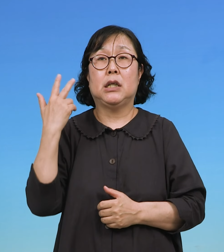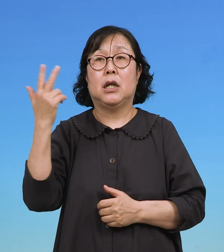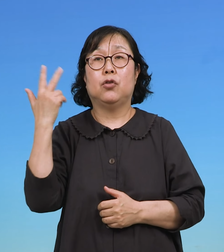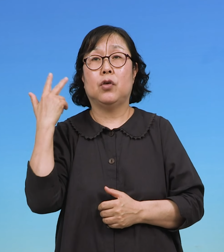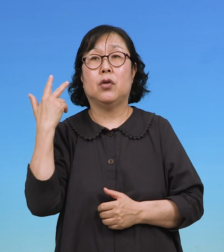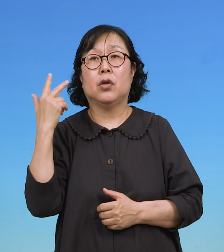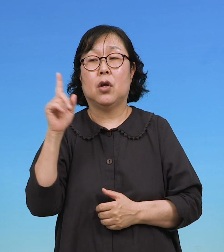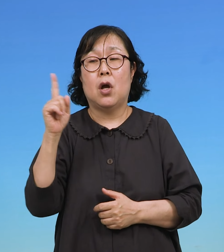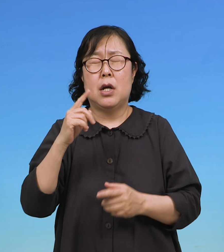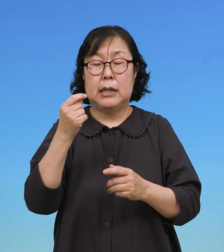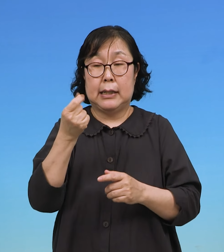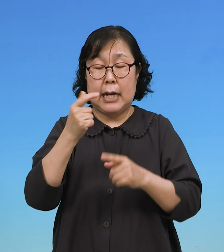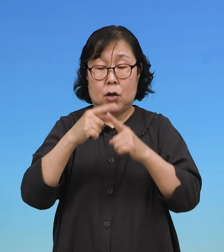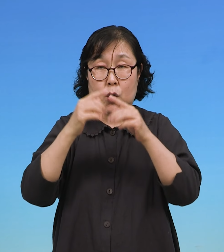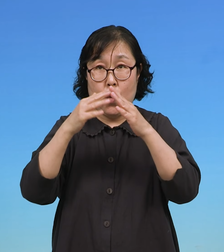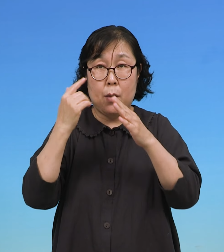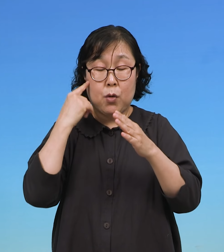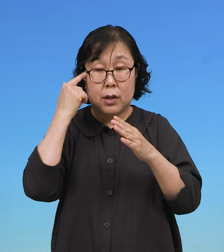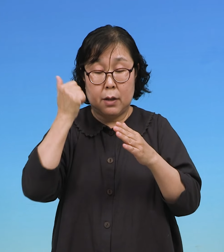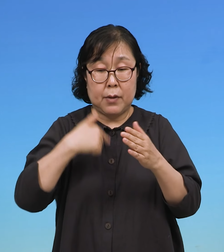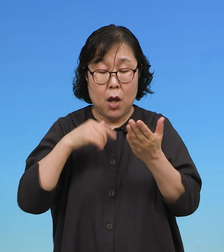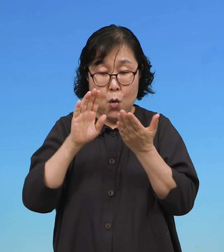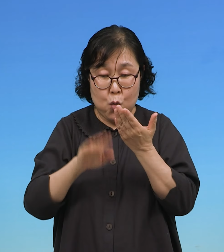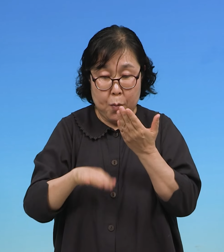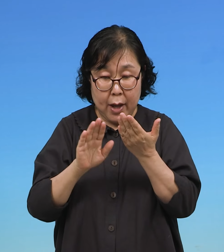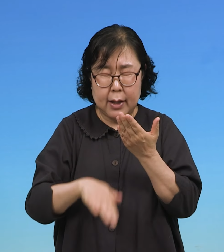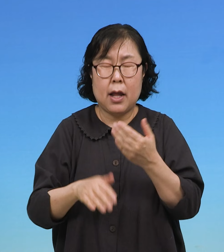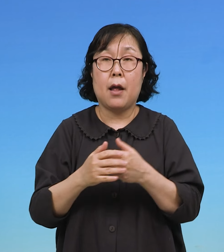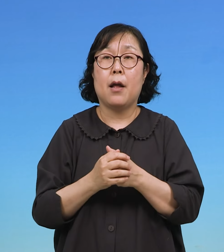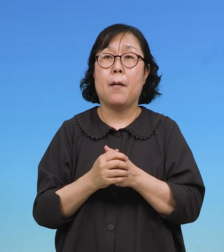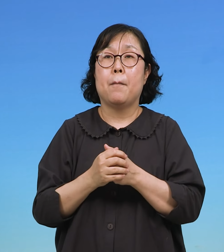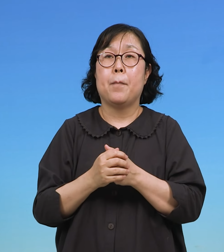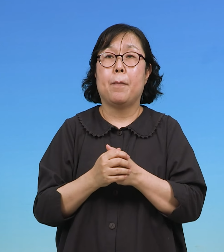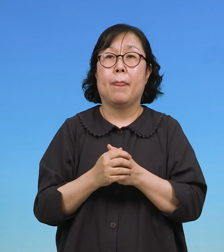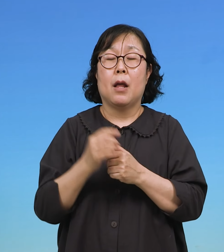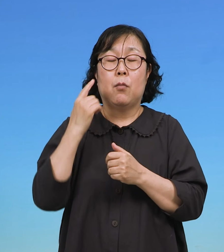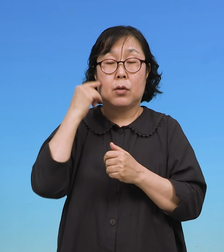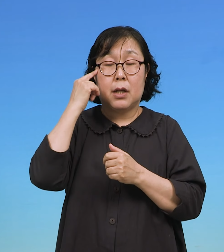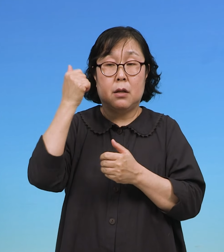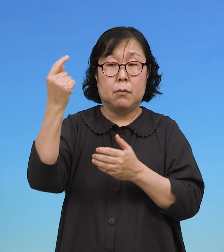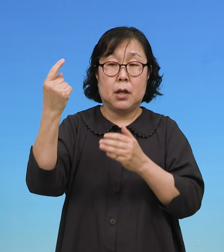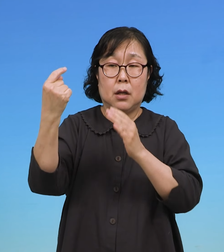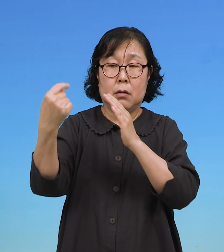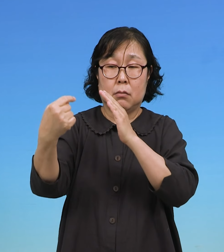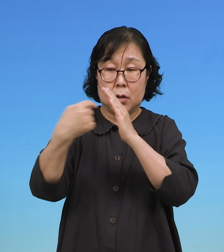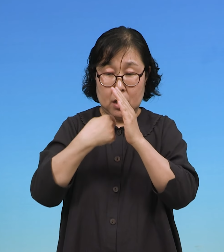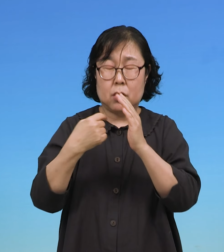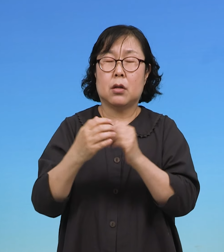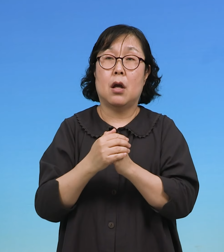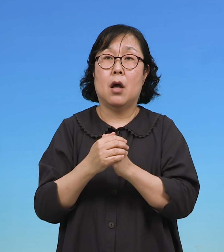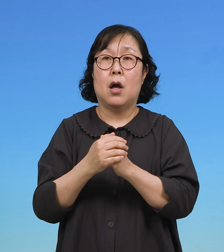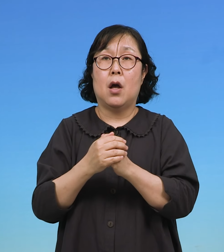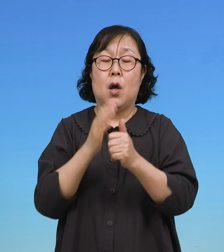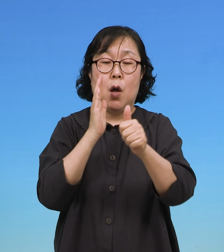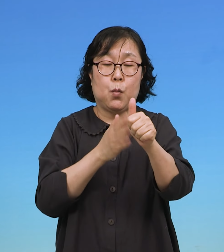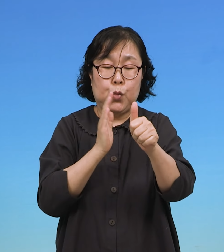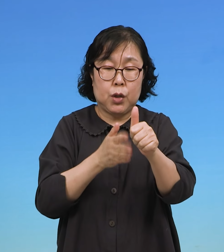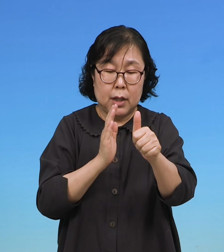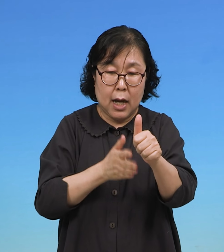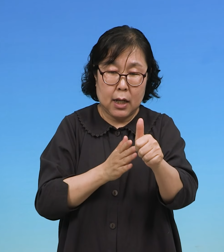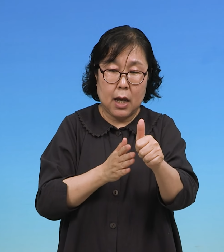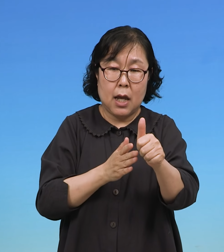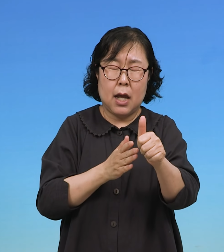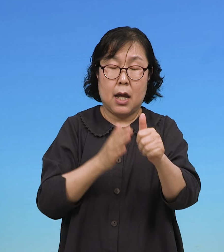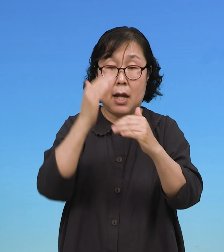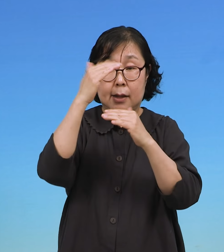지난주에도요, 어떤 작은 교회 목사님, 제 후배입니다. 작은 교회 목사님이 오셨는데 그 부탁의